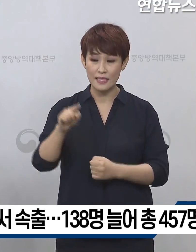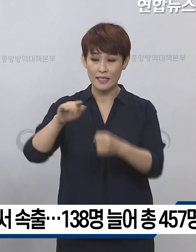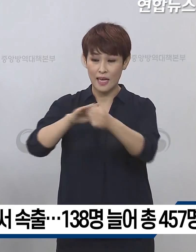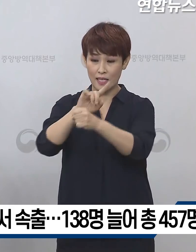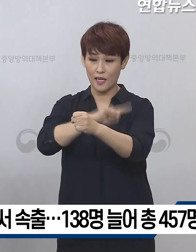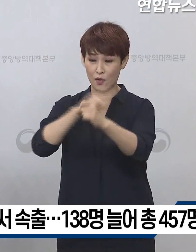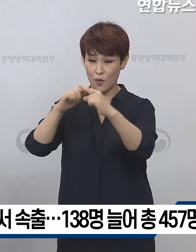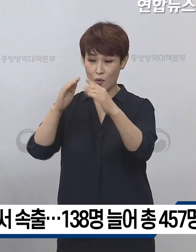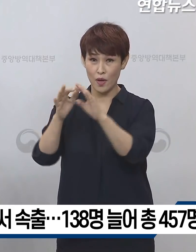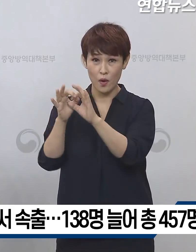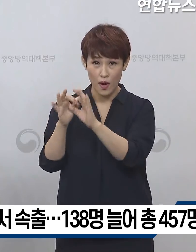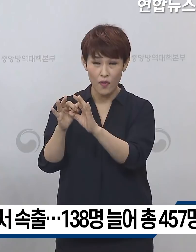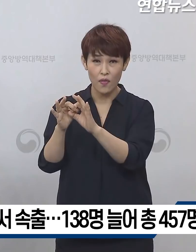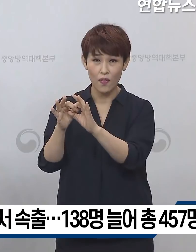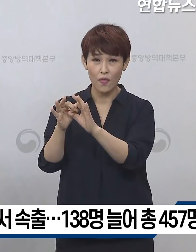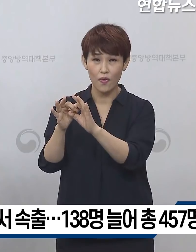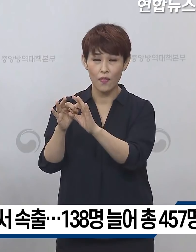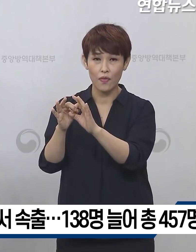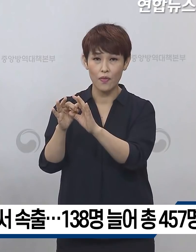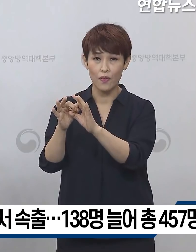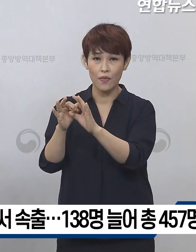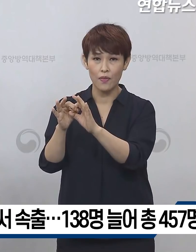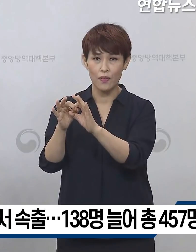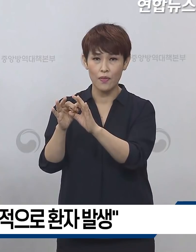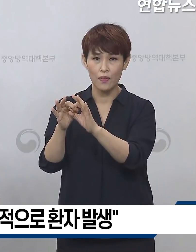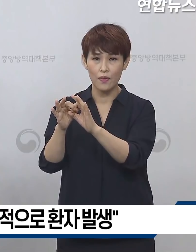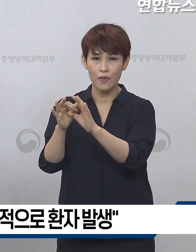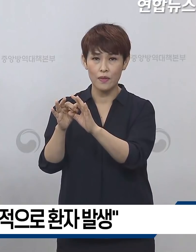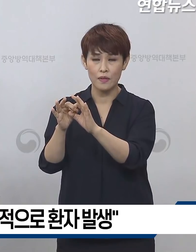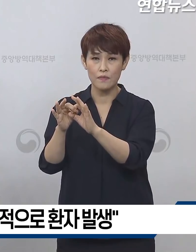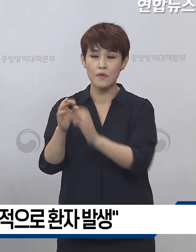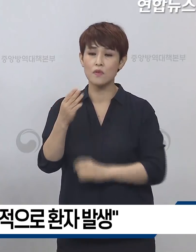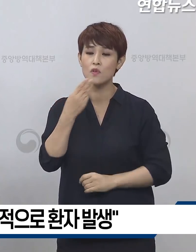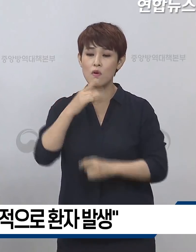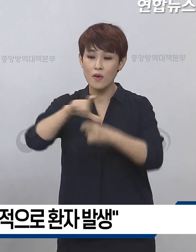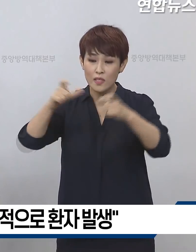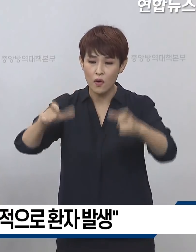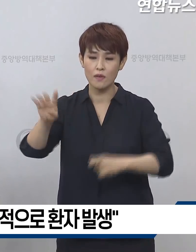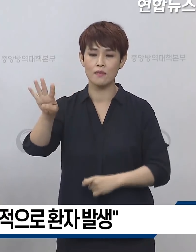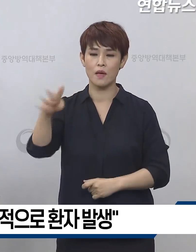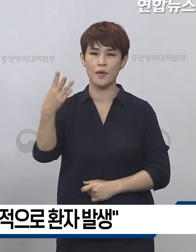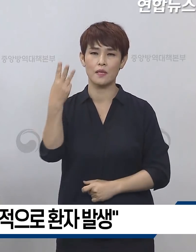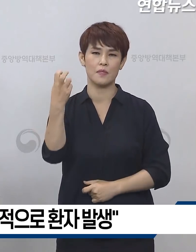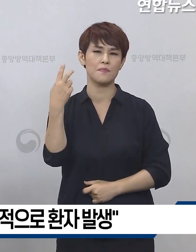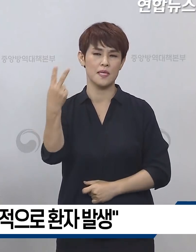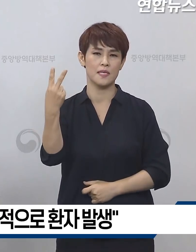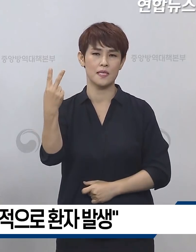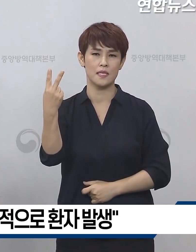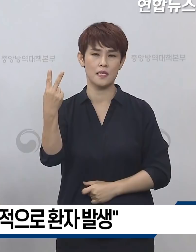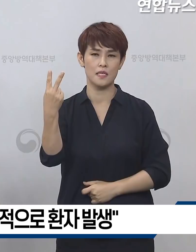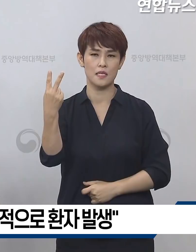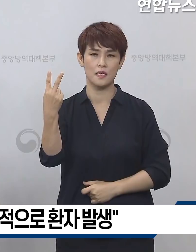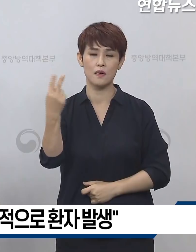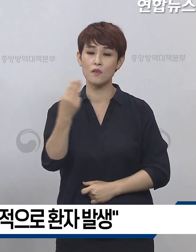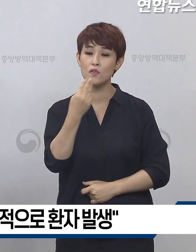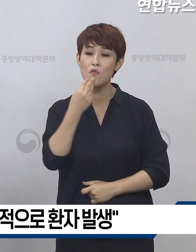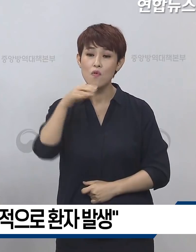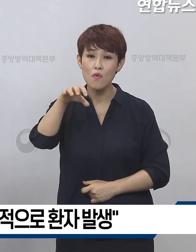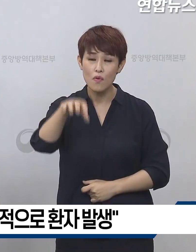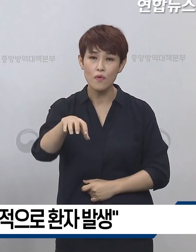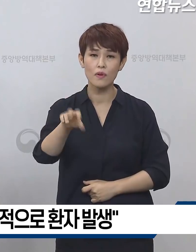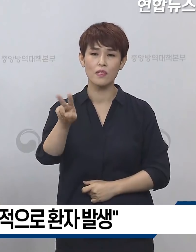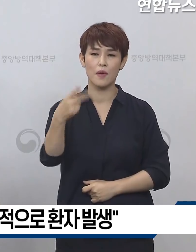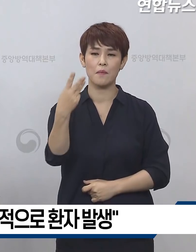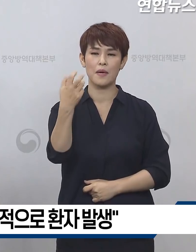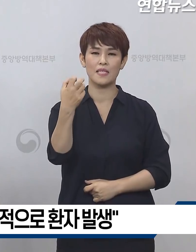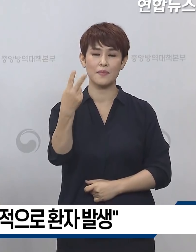사랑제일교회와 관련한 환자와 관련해서 수도권이 432명, 서울이